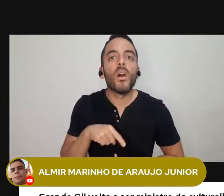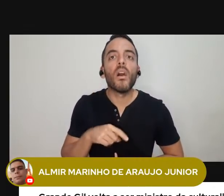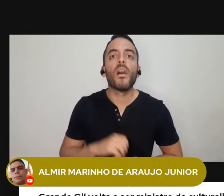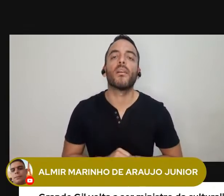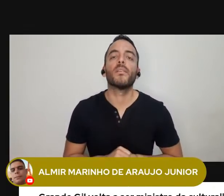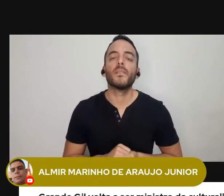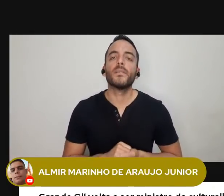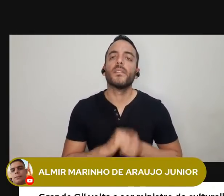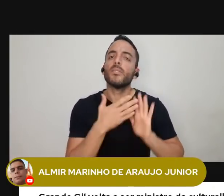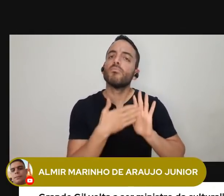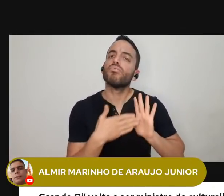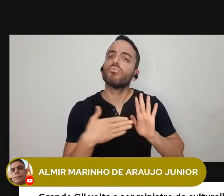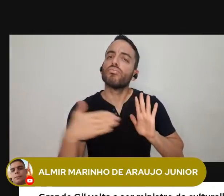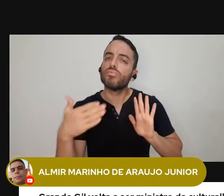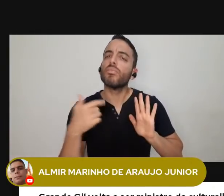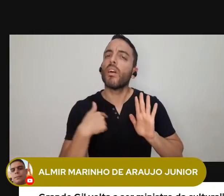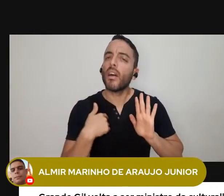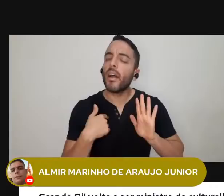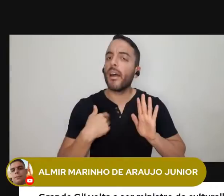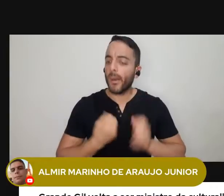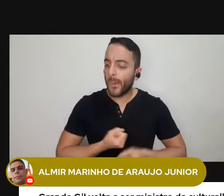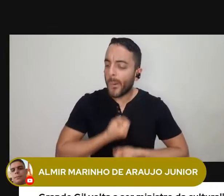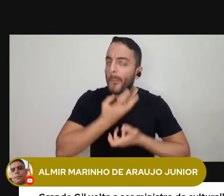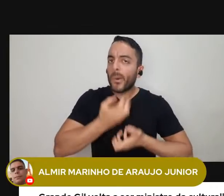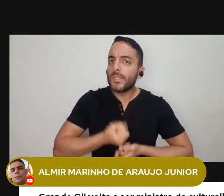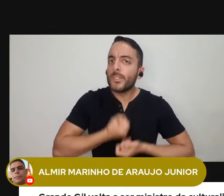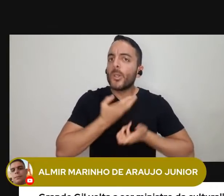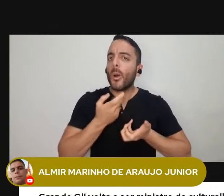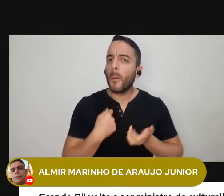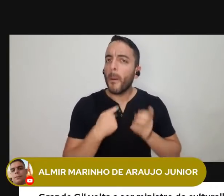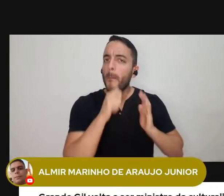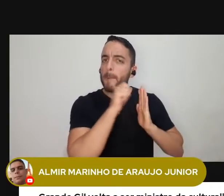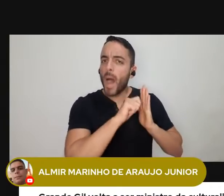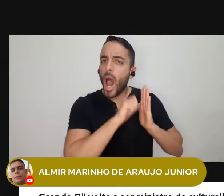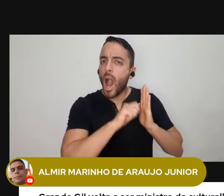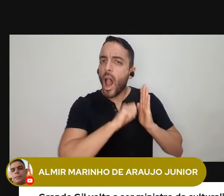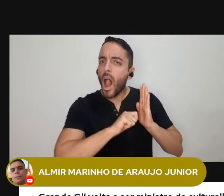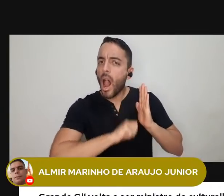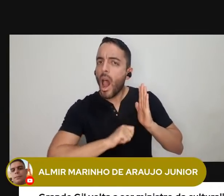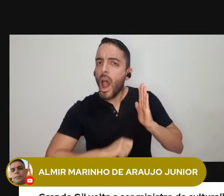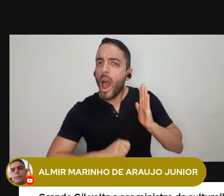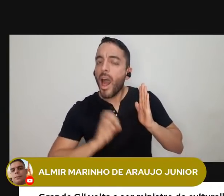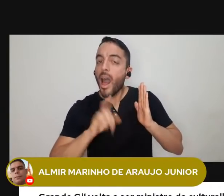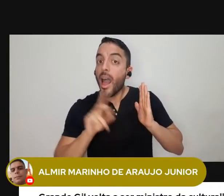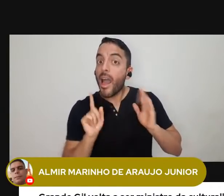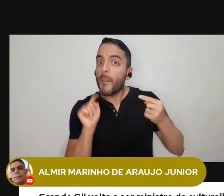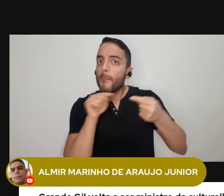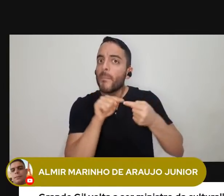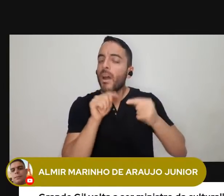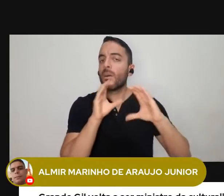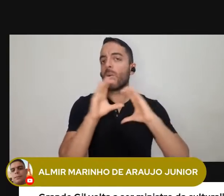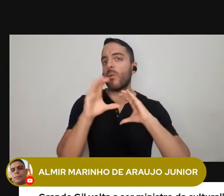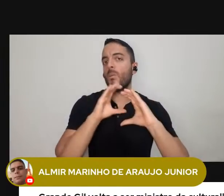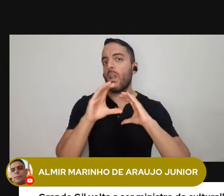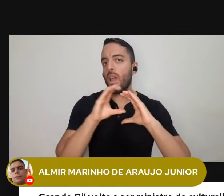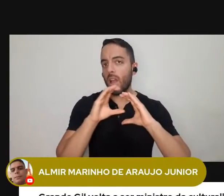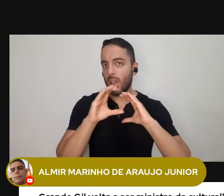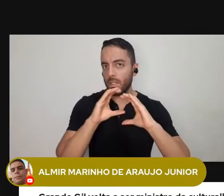desse trabalho como compositor, em todos esses aspectos da comunicação, dos meios de